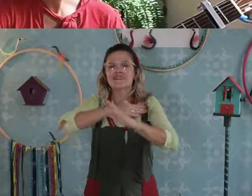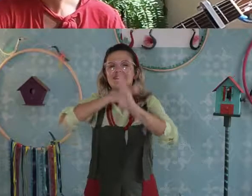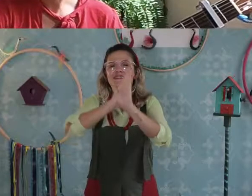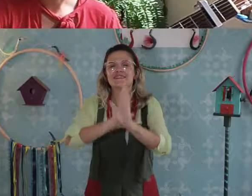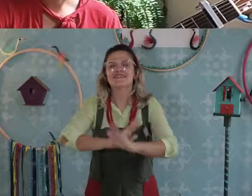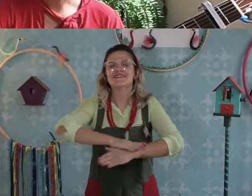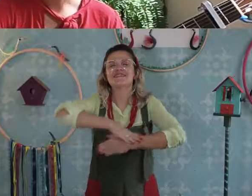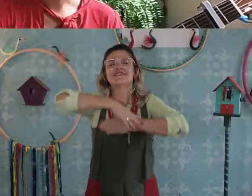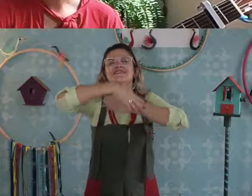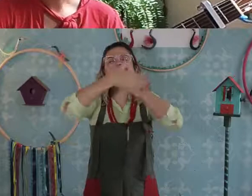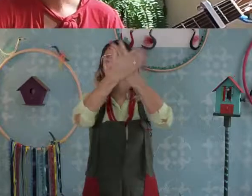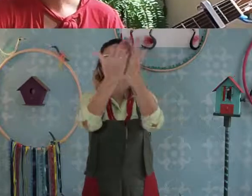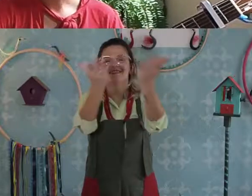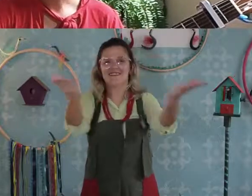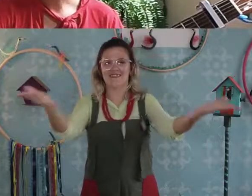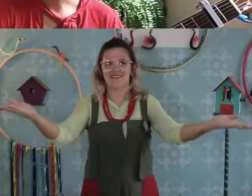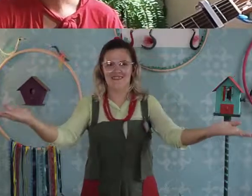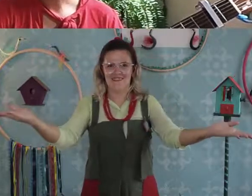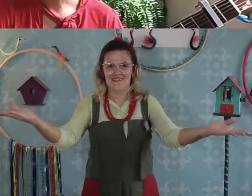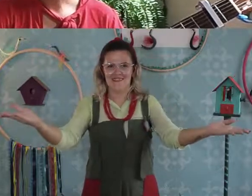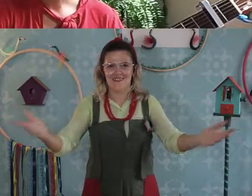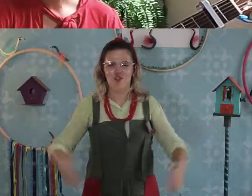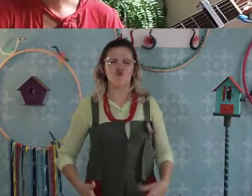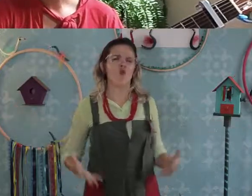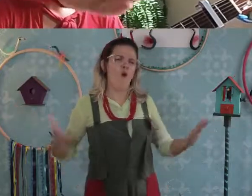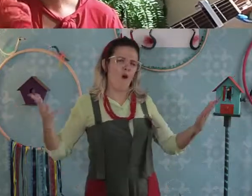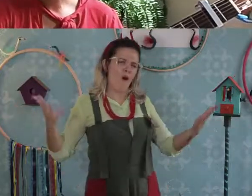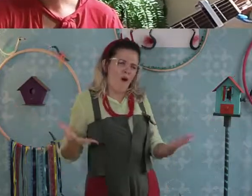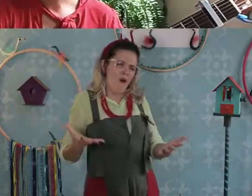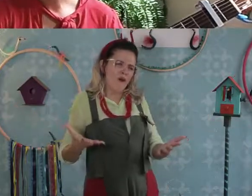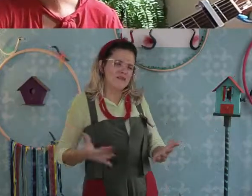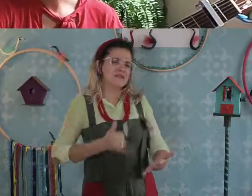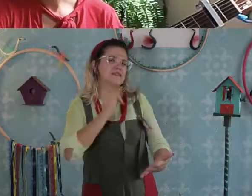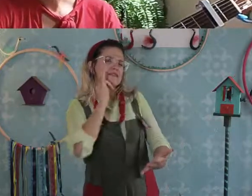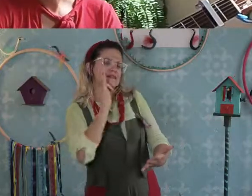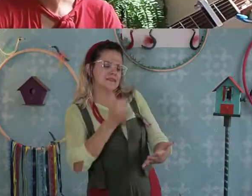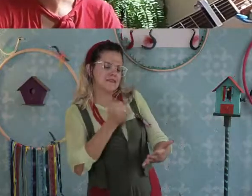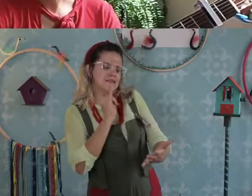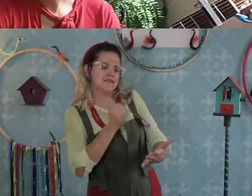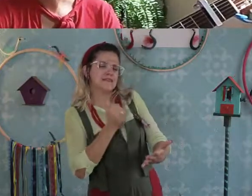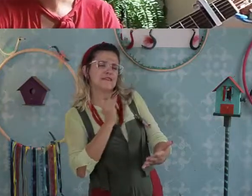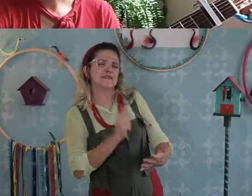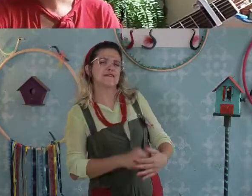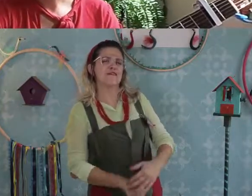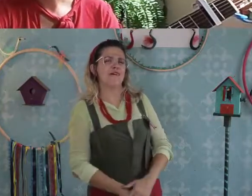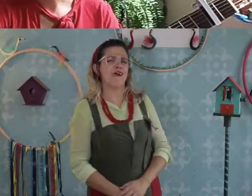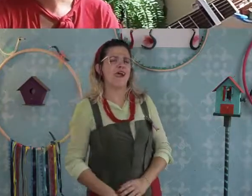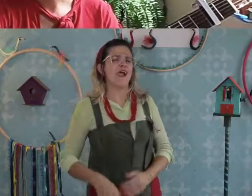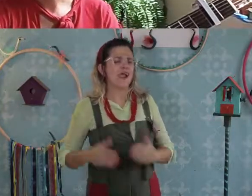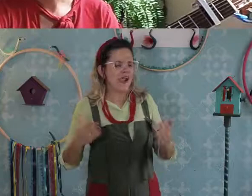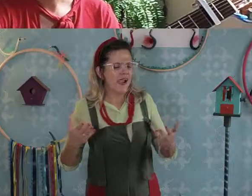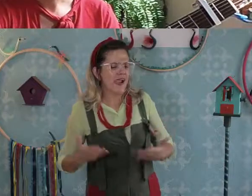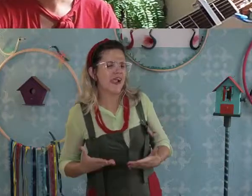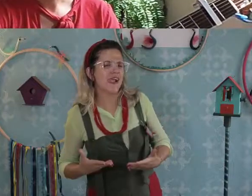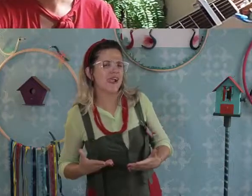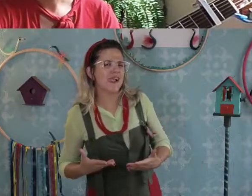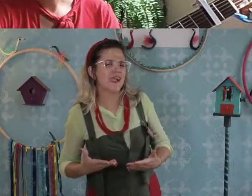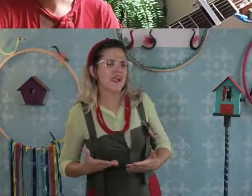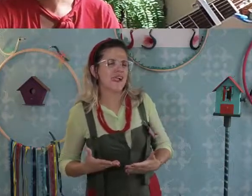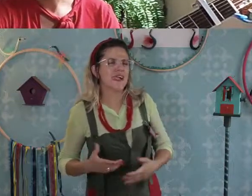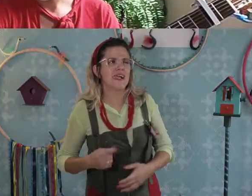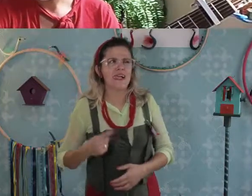Psiu-piá, passarinho vai contar. Essa é a história que a gente vai contar